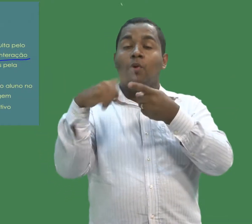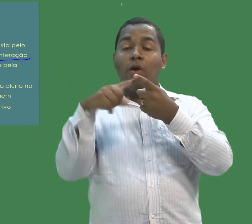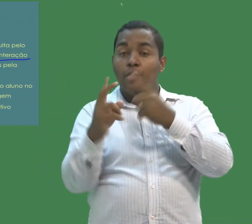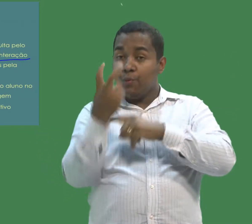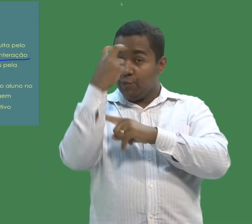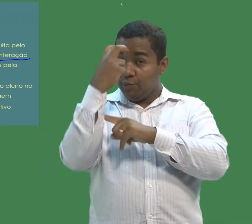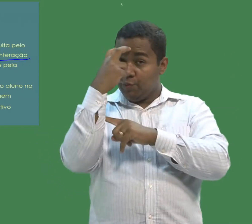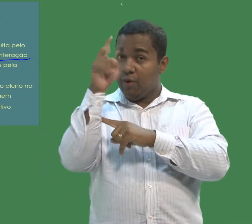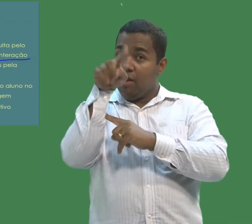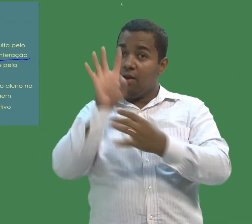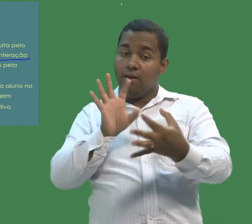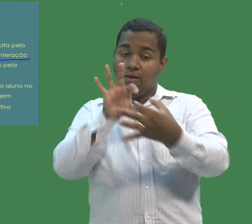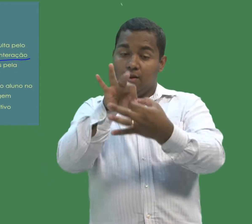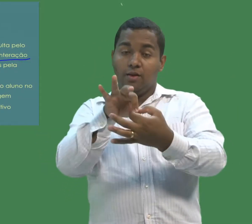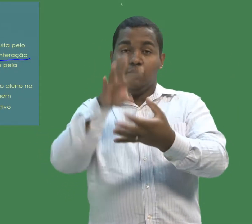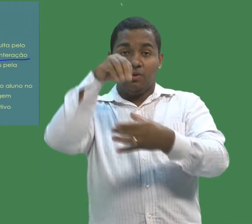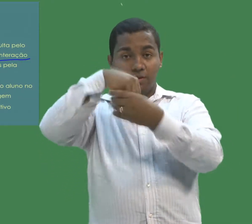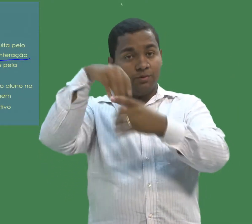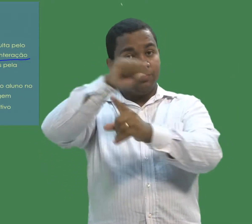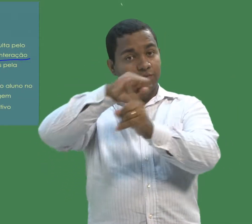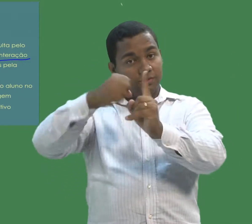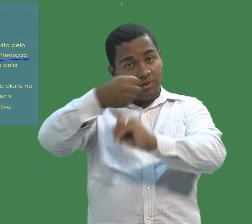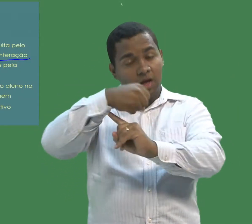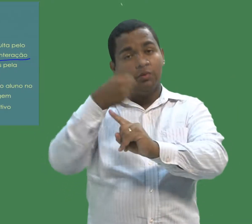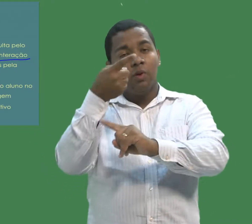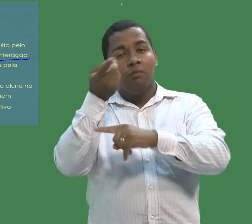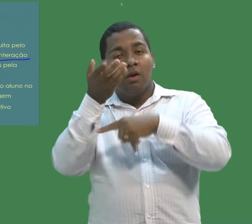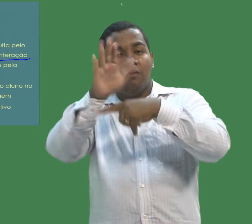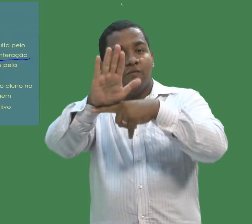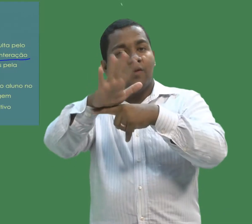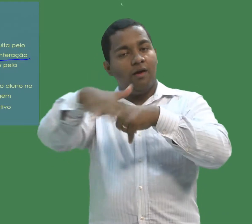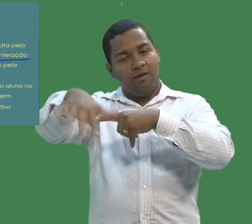ligada à sociedade, vai favorecer a aquisição da linguagem.